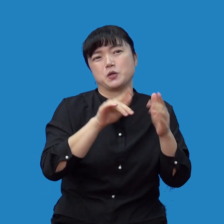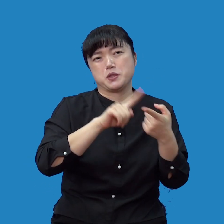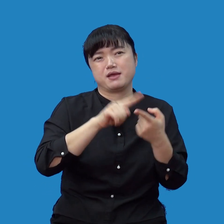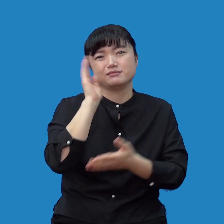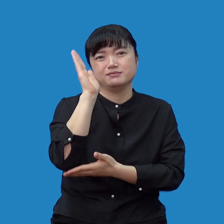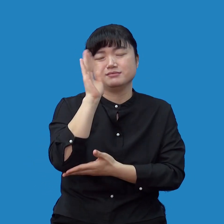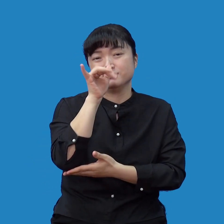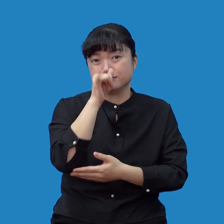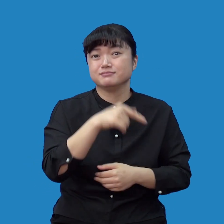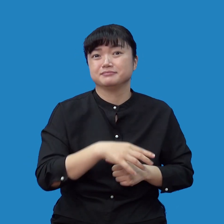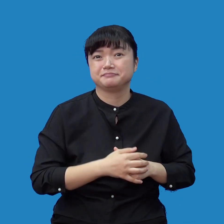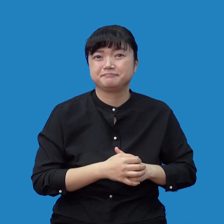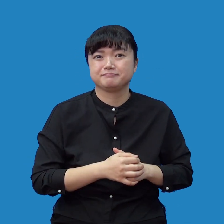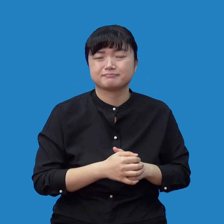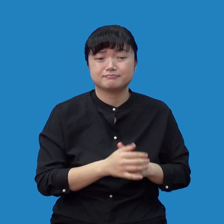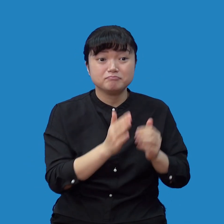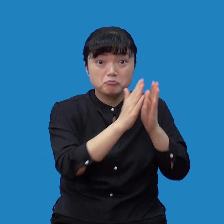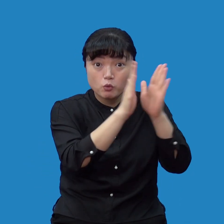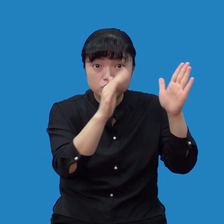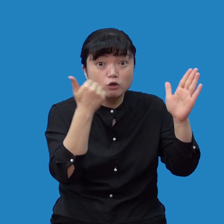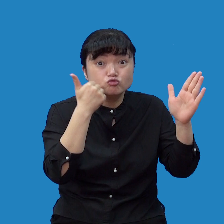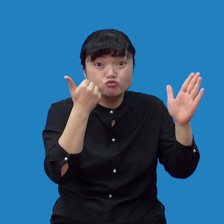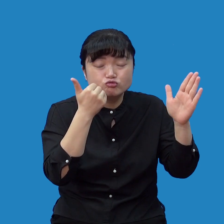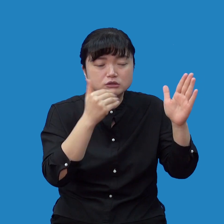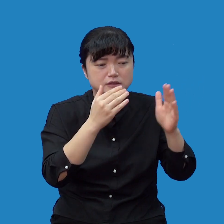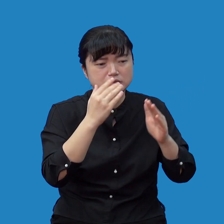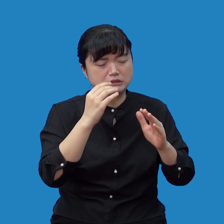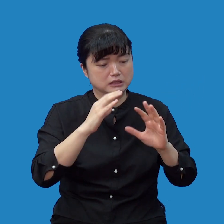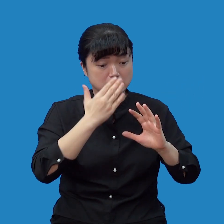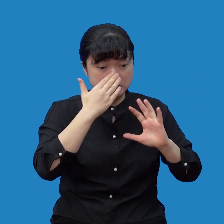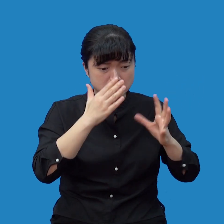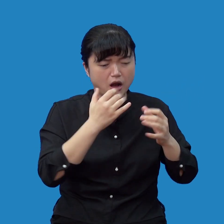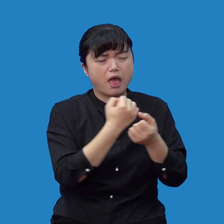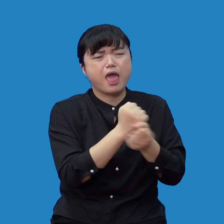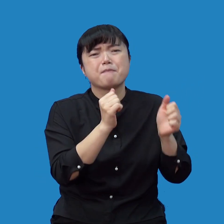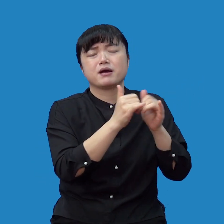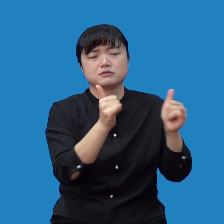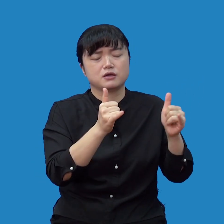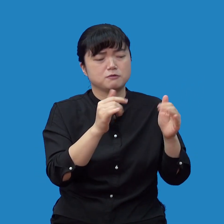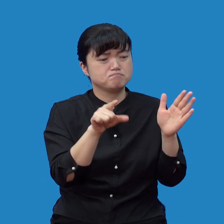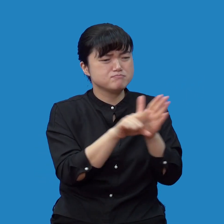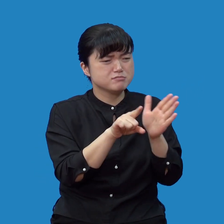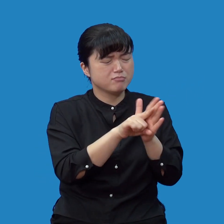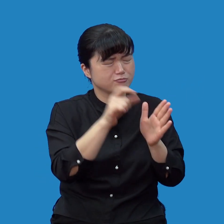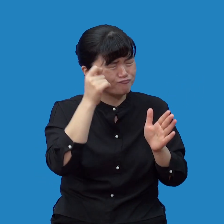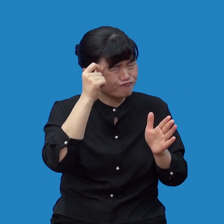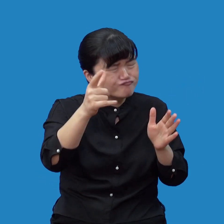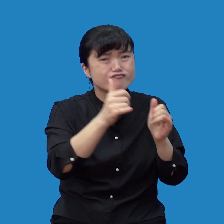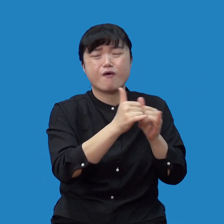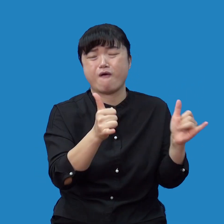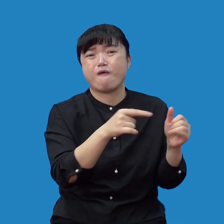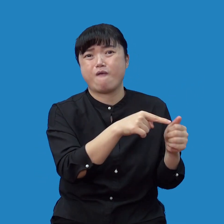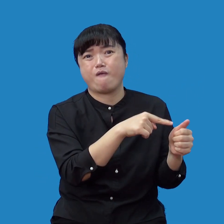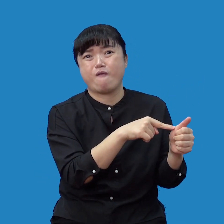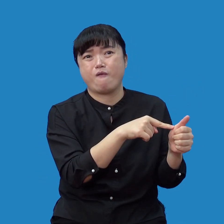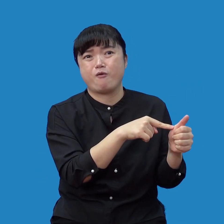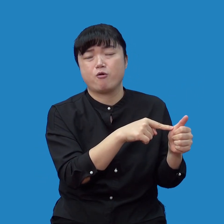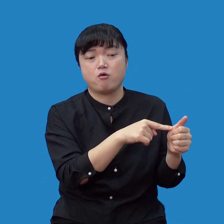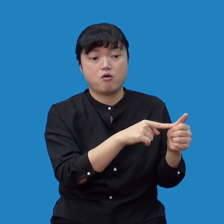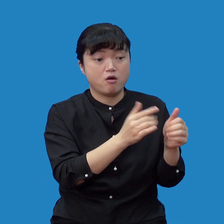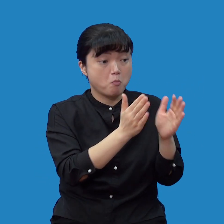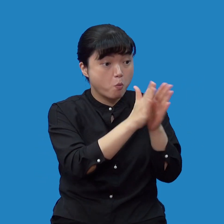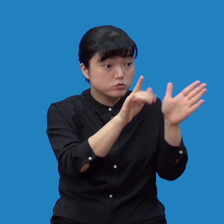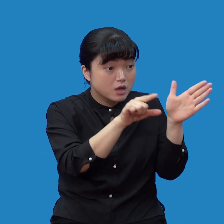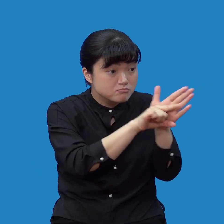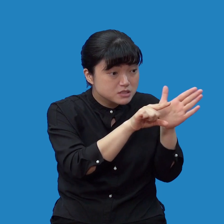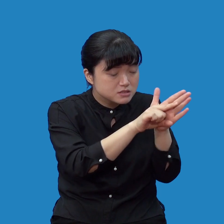이야기를 합니다. 사실 모세는 이스라엘의 위대한 해방자이고 믿음의 영웅인데요. 그런데 이 모세의